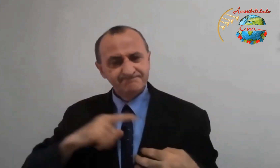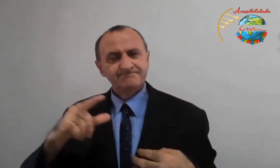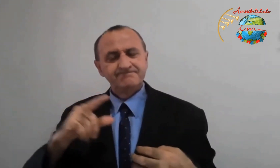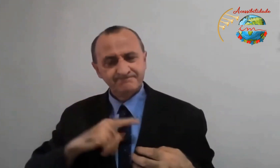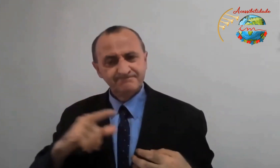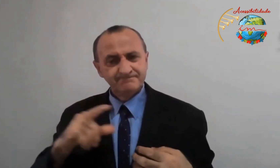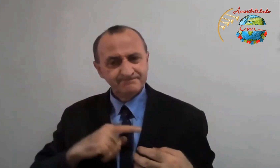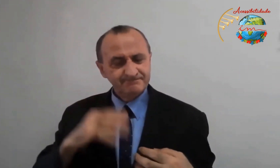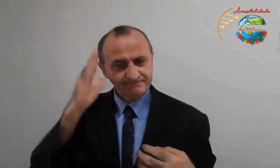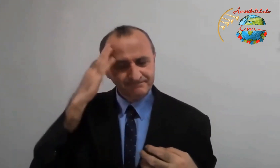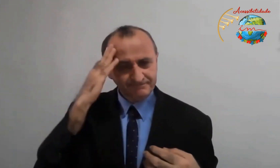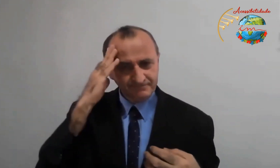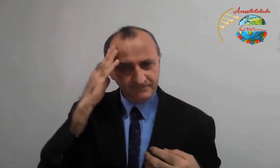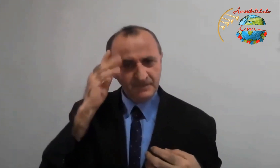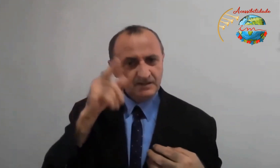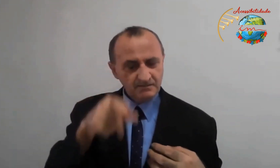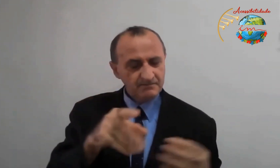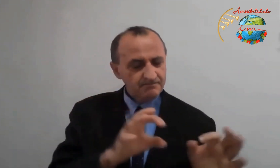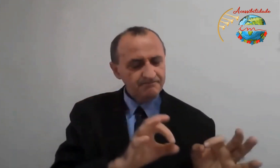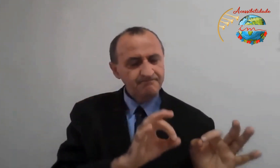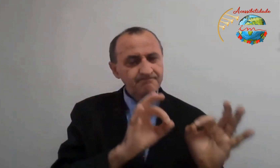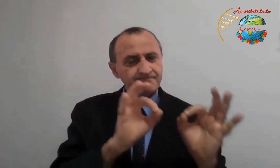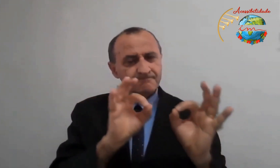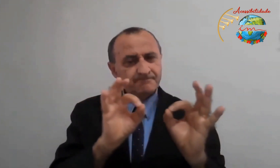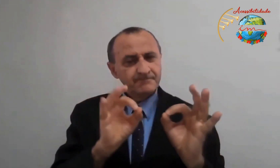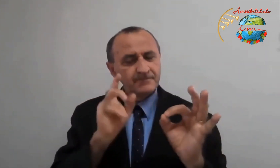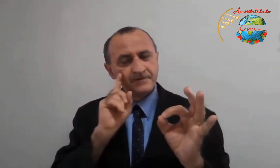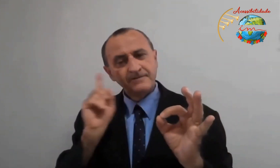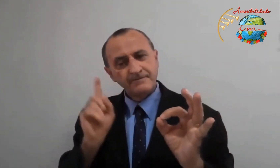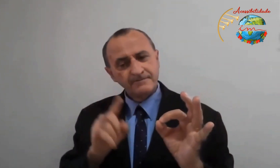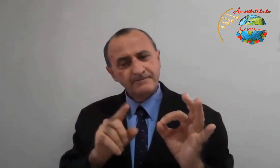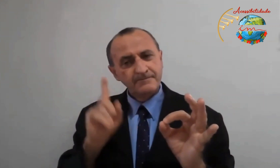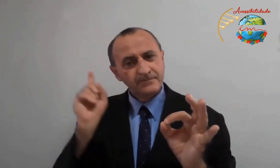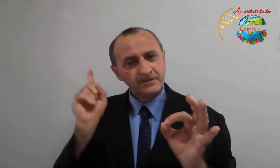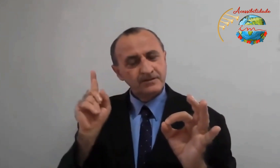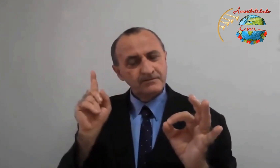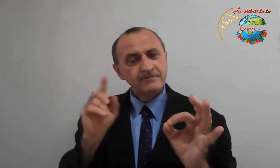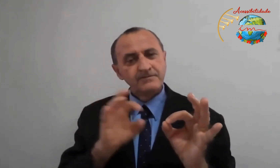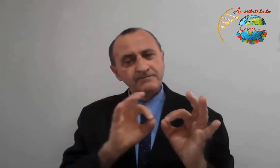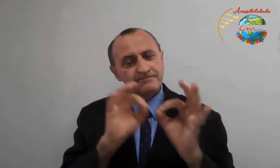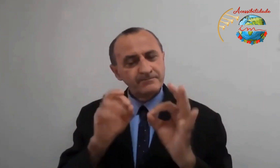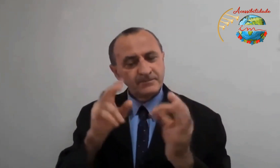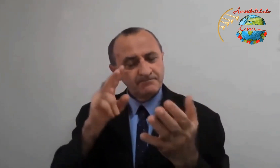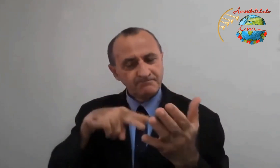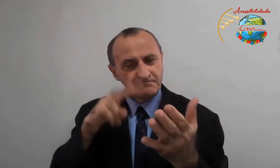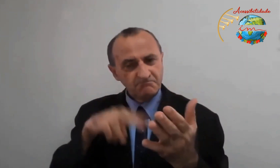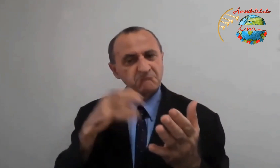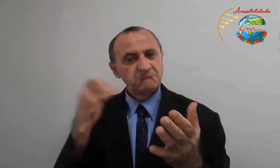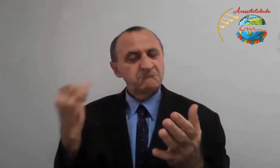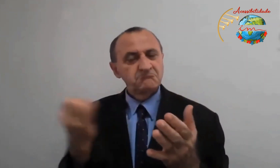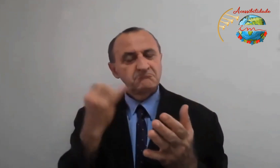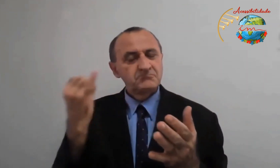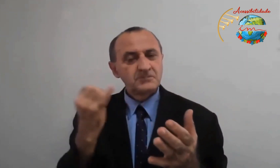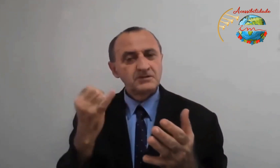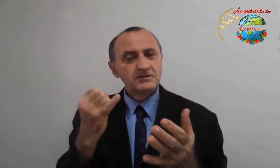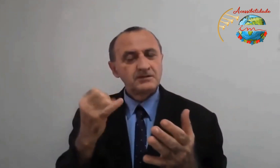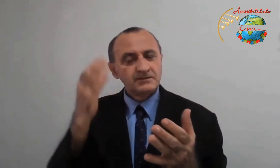Deus. Entendeu? Então, nesse vídeo você pode ver melhor sobre isso, leia os